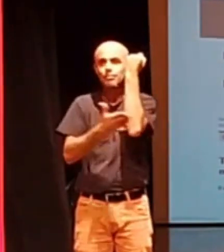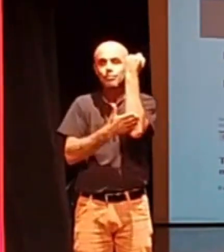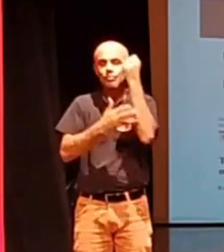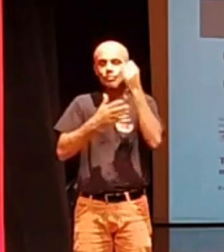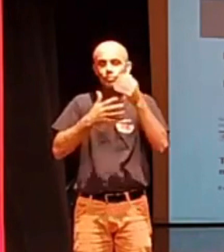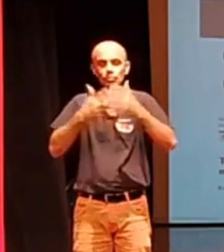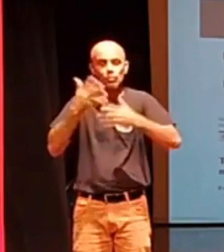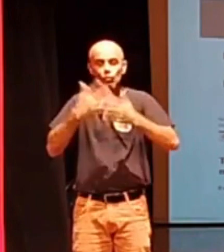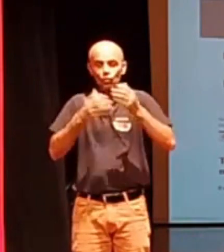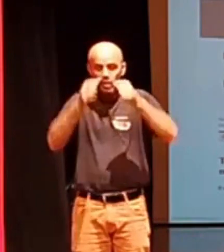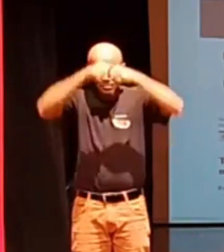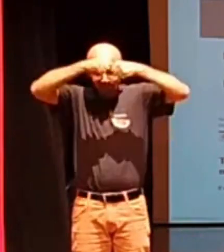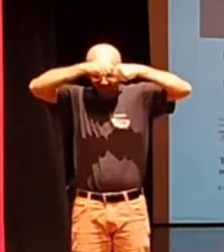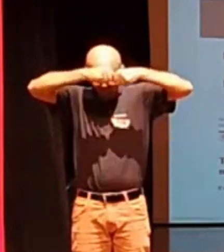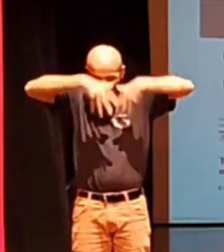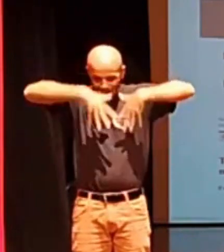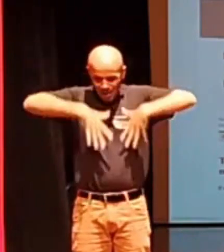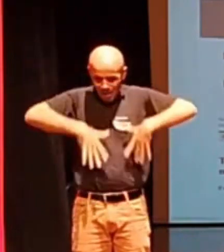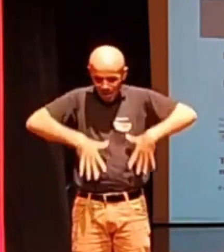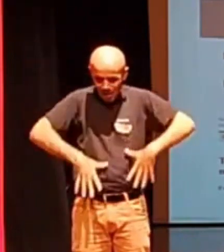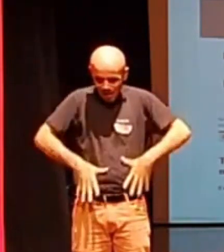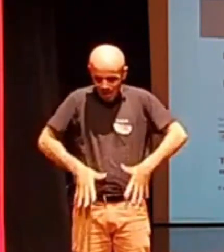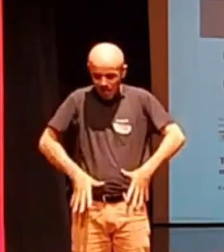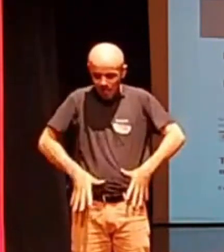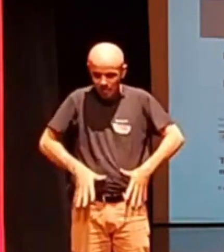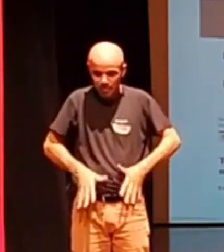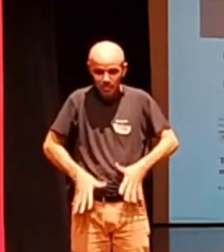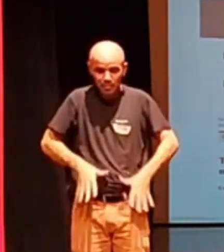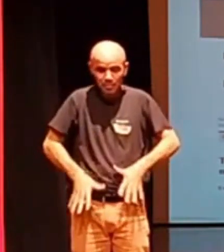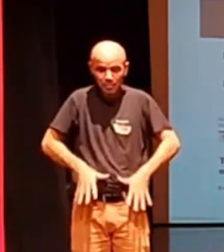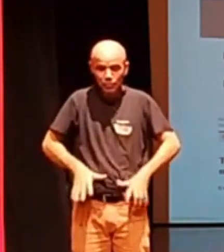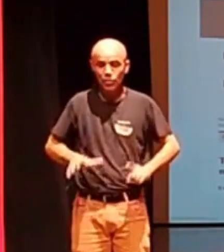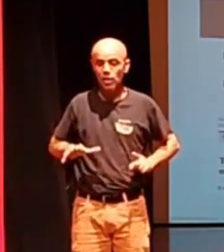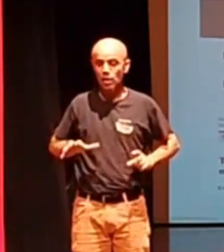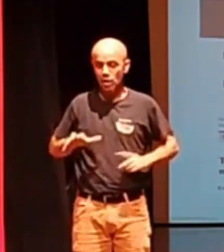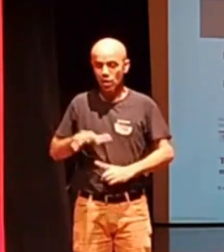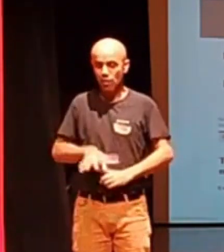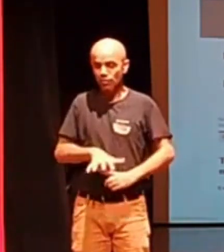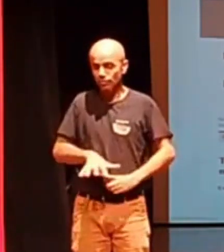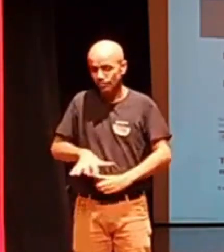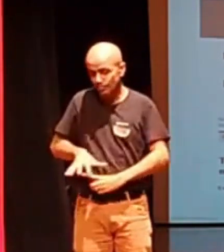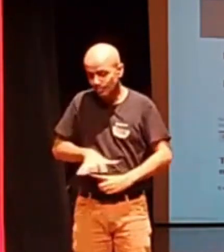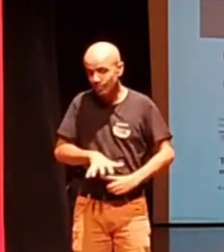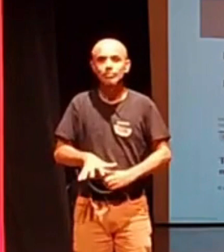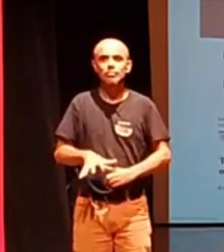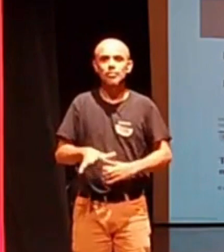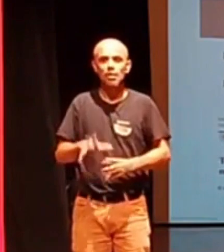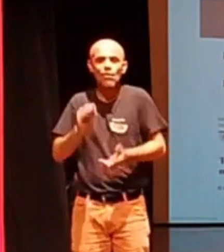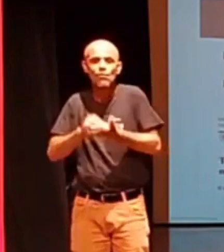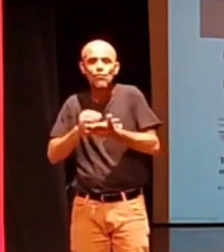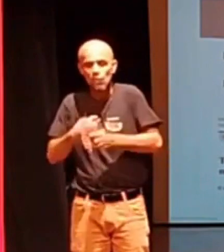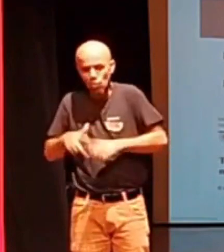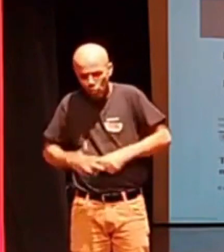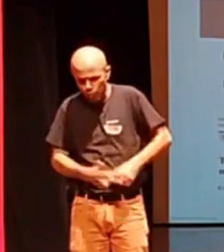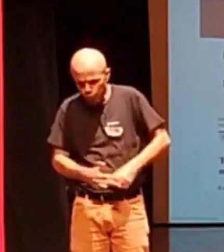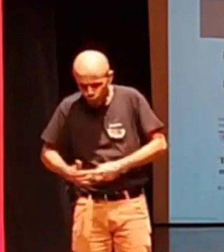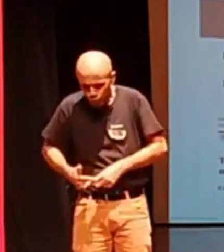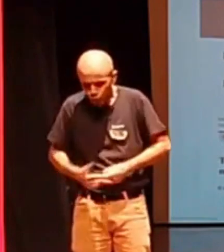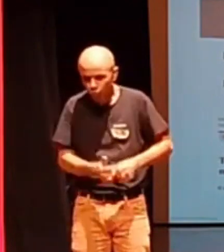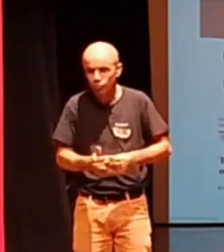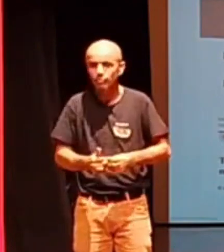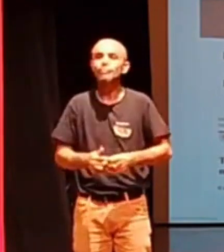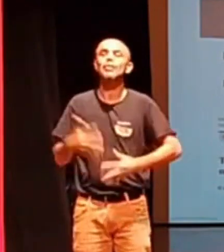interferir nessa coluna de toda essa região pélvica. Uma falta de alinhamento, uma falta de organização dessa pelve neutra